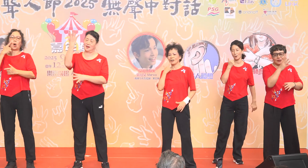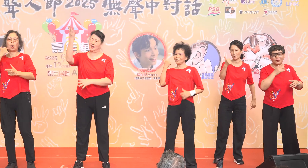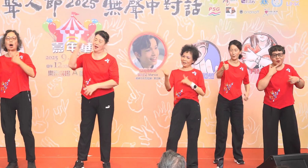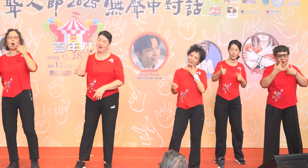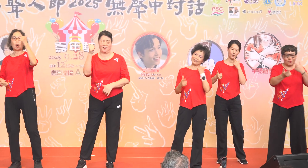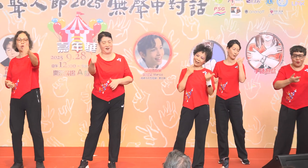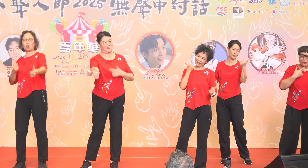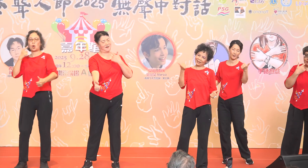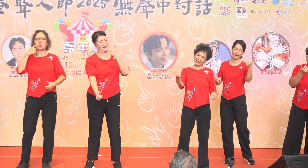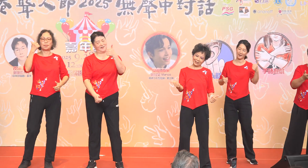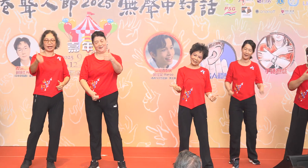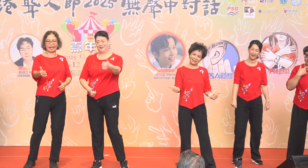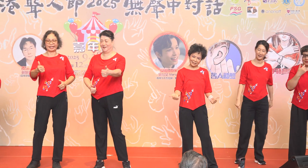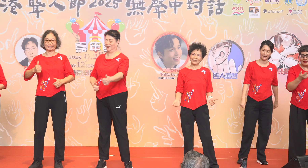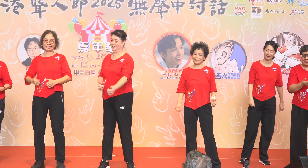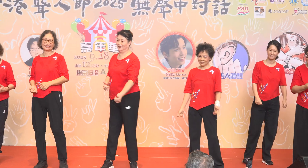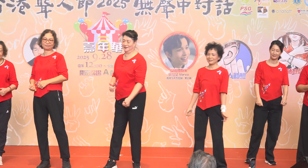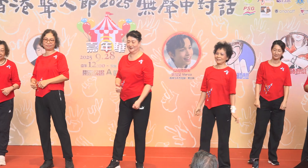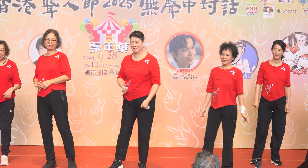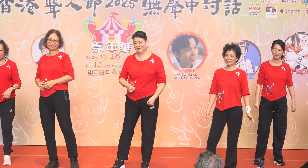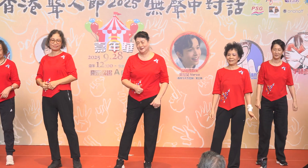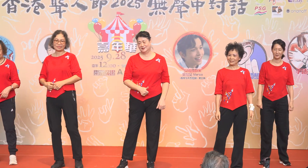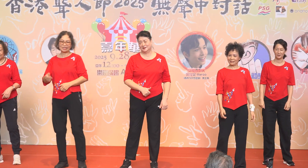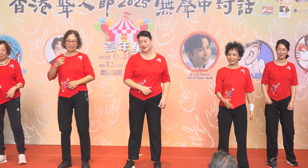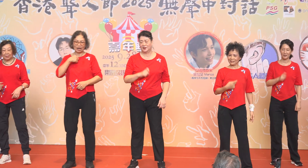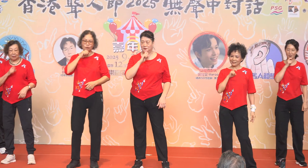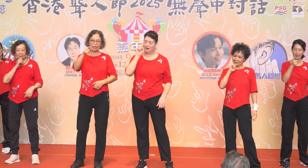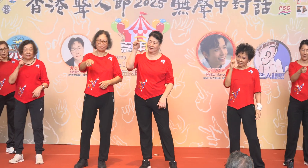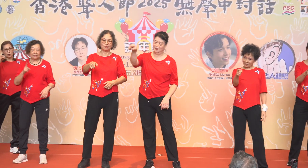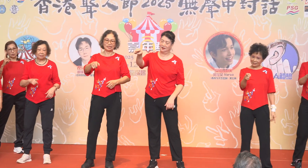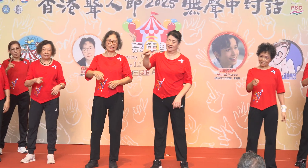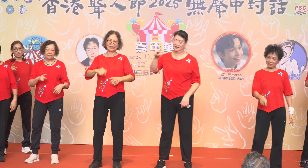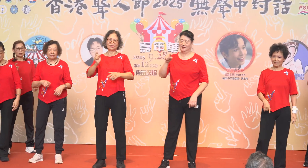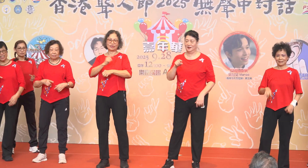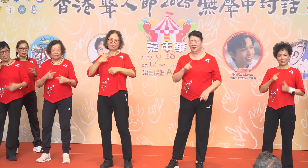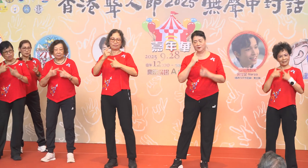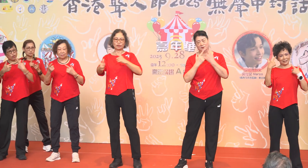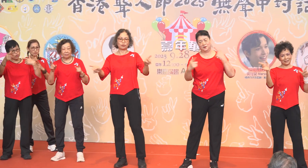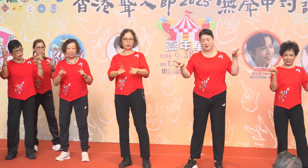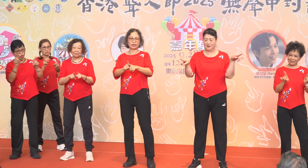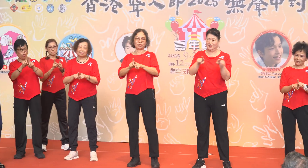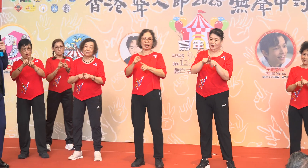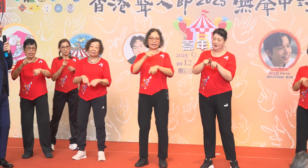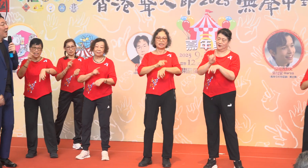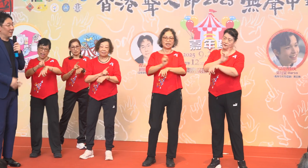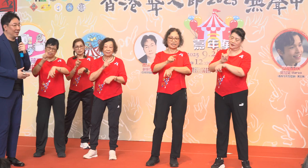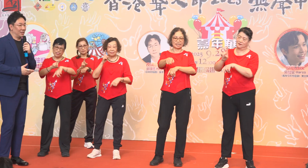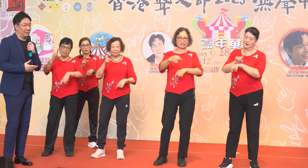好好味。有了你永共聚，分分鐘需要你，你似是